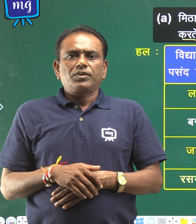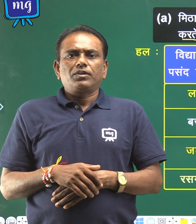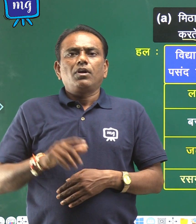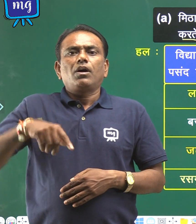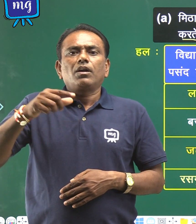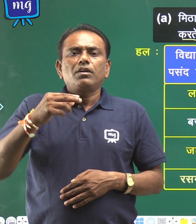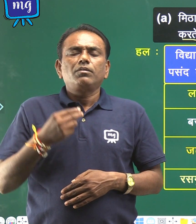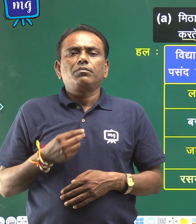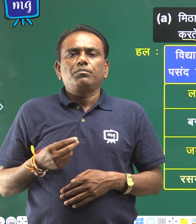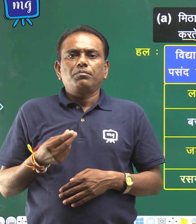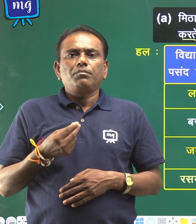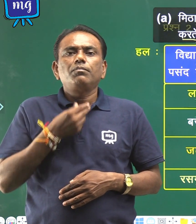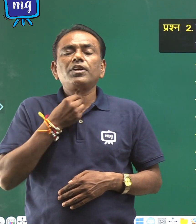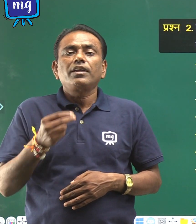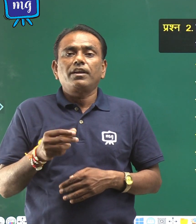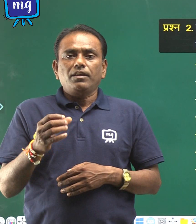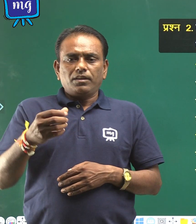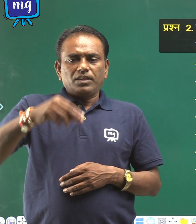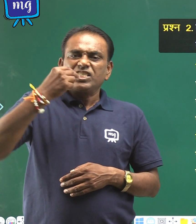अगली मिठाई है रसगुल्ला।